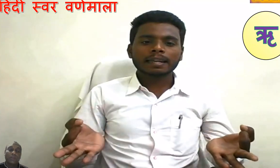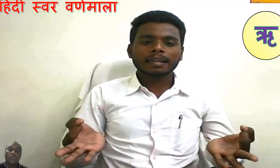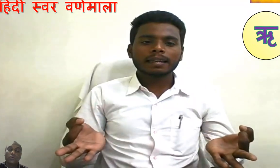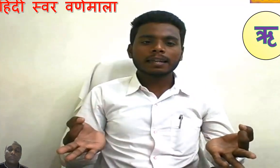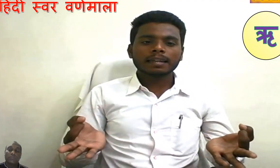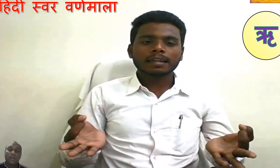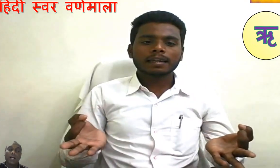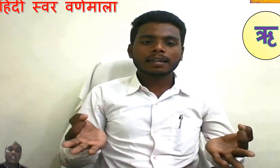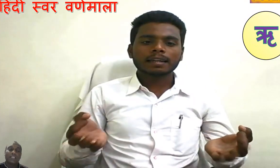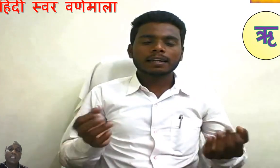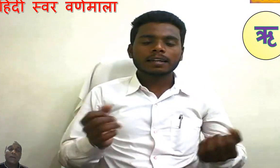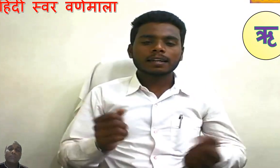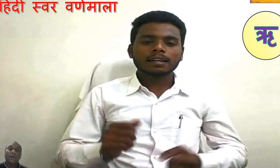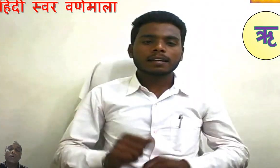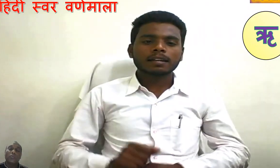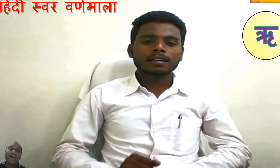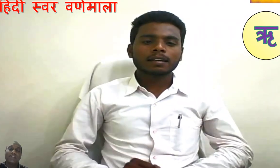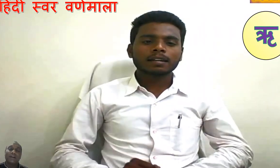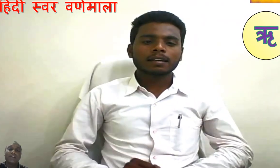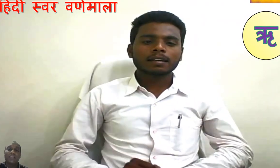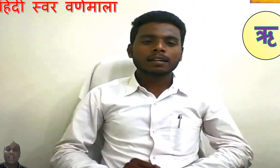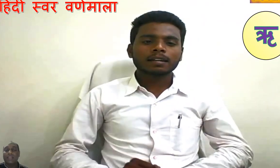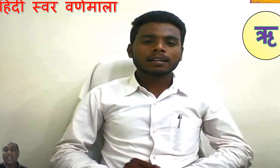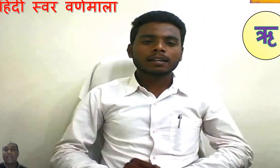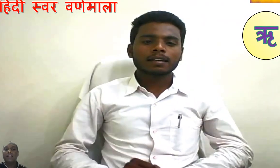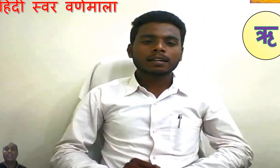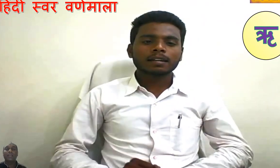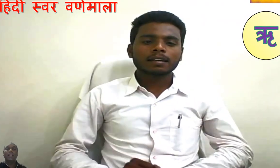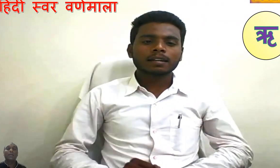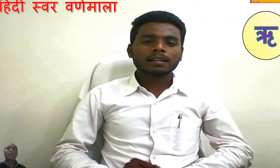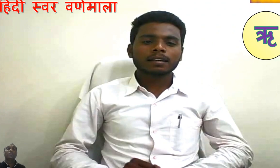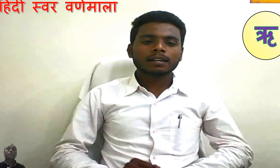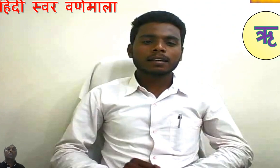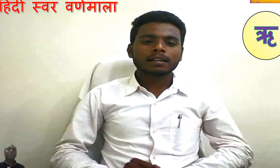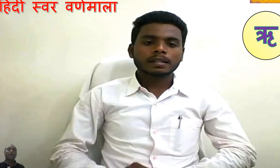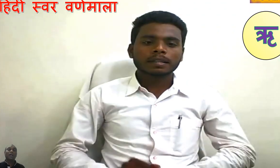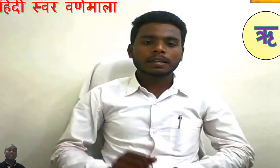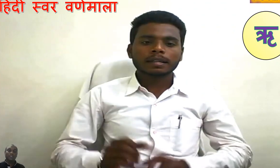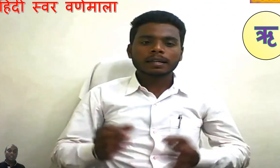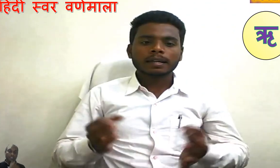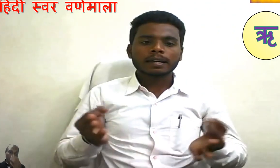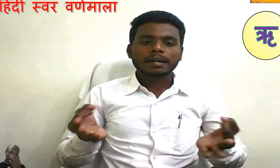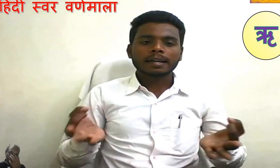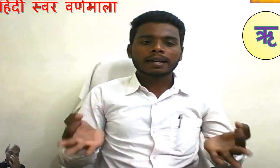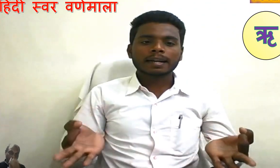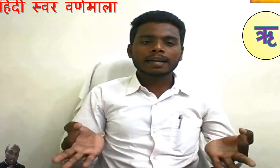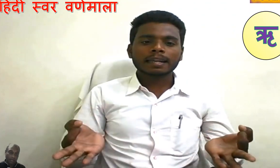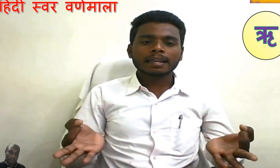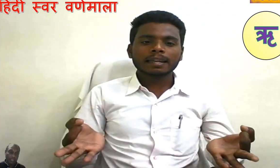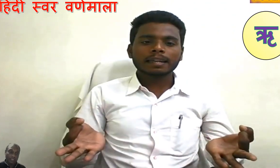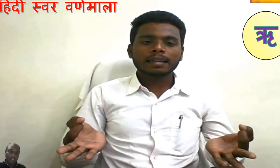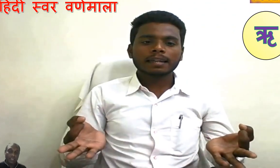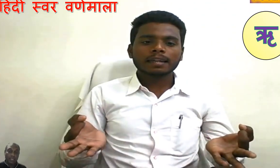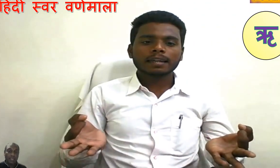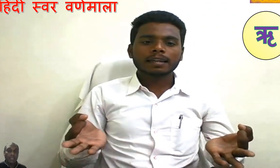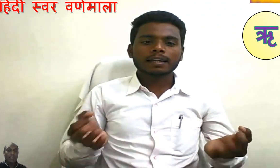जिस प्रकार से हम अपासना करते हैं ध्यान करते हैं उसी प्रकार से रिसी का री यहां आप देख सकते हैं